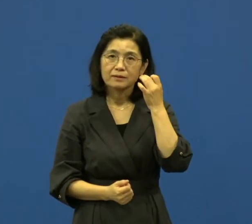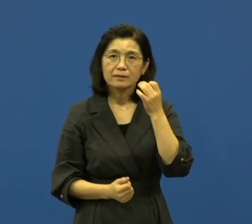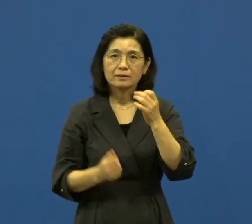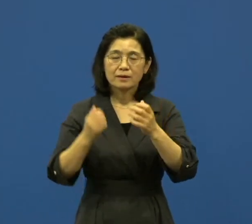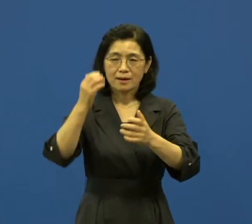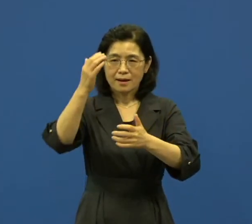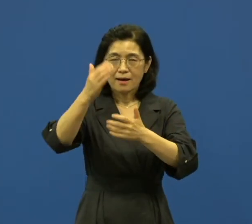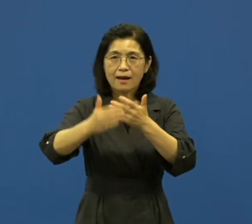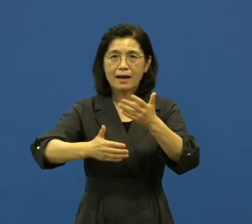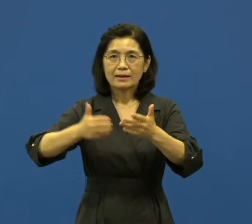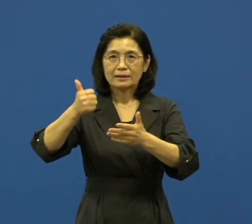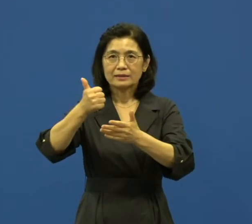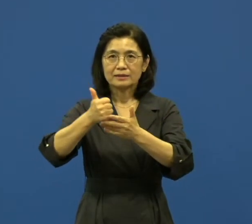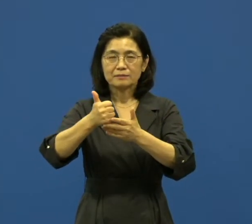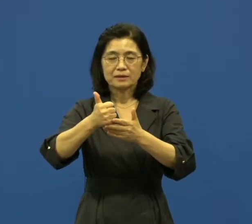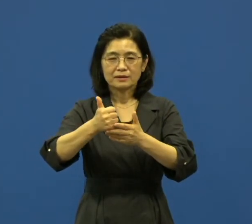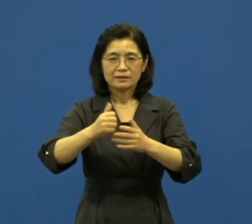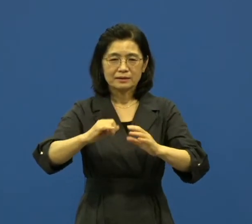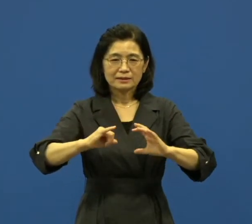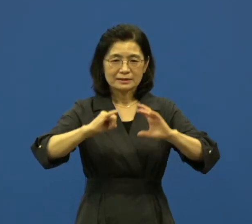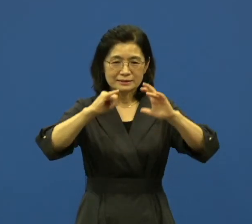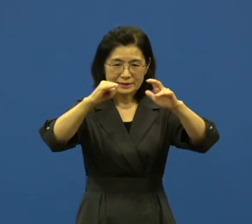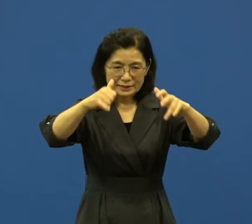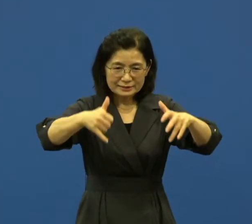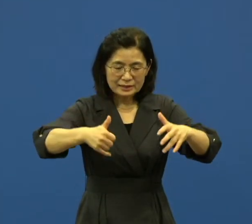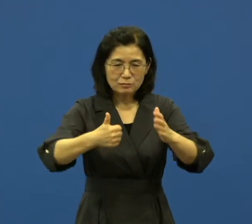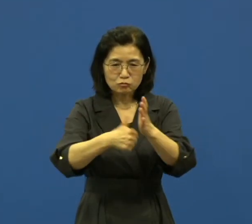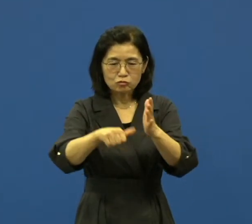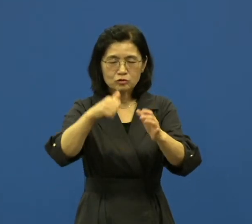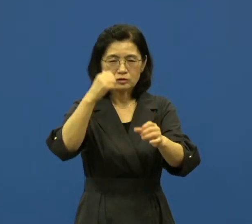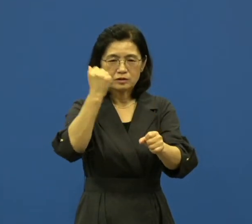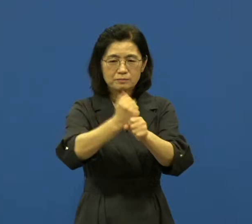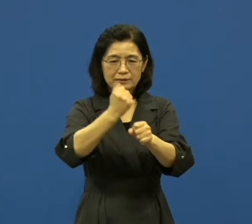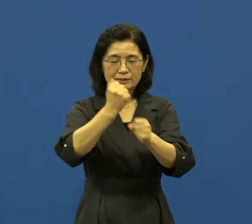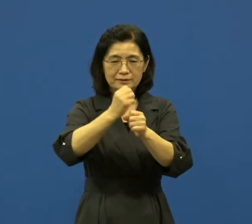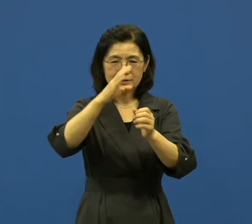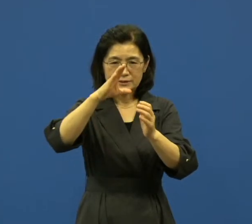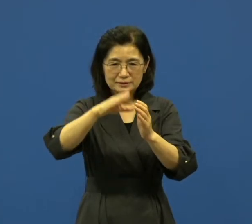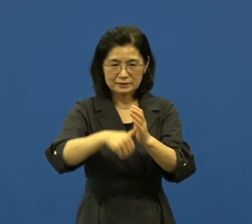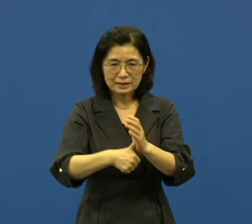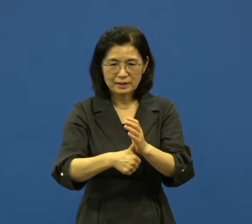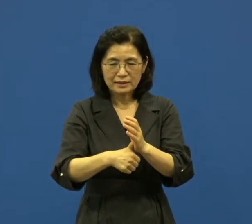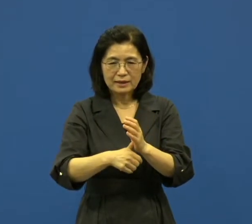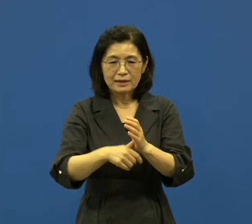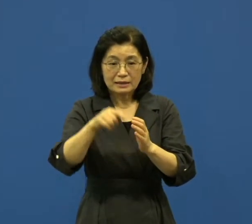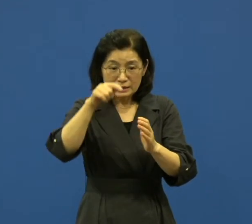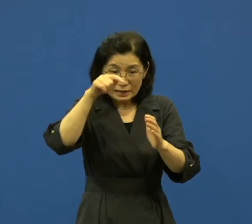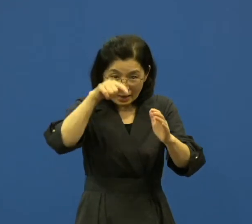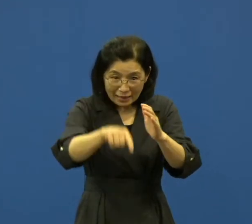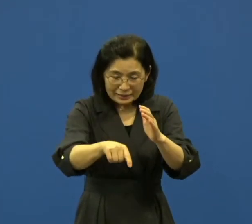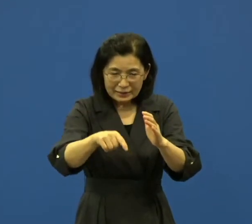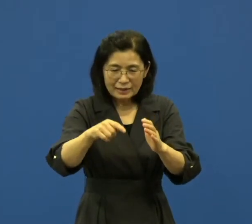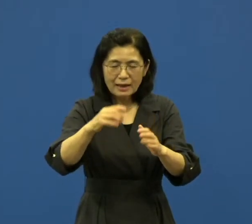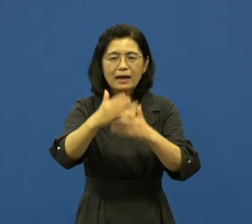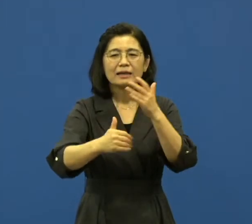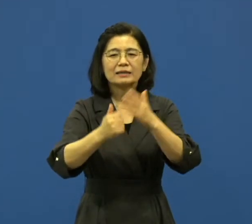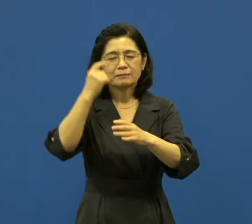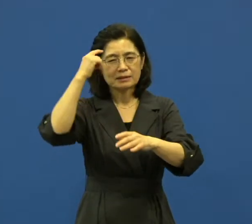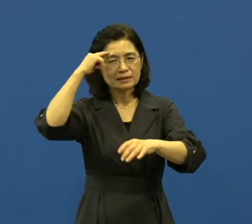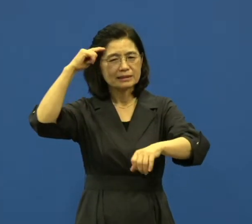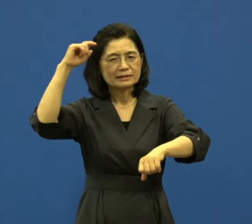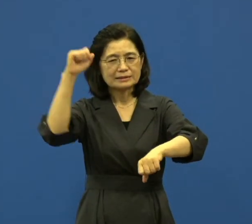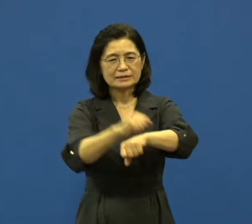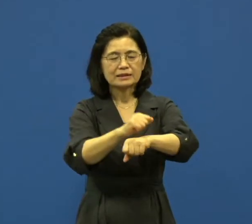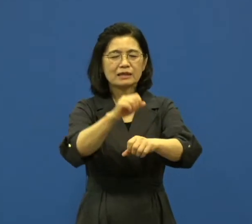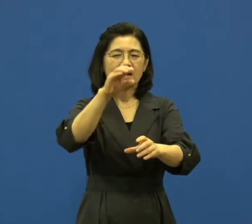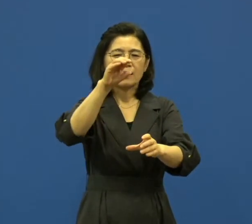창조의 세계 하나하나 안에 하나님의 성품이 다 깃들려 있고 하나님의 지혜와 영광이 스며들어 있다는 거예요.